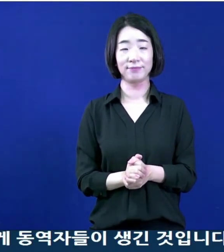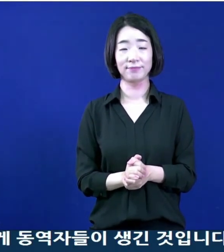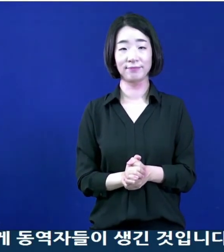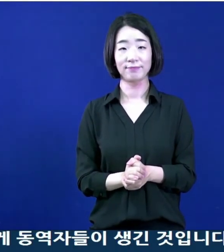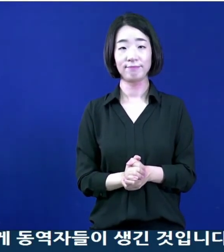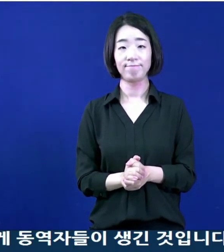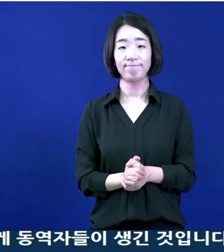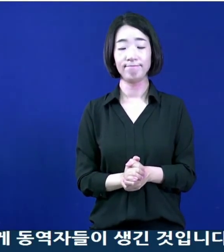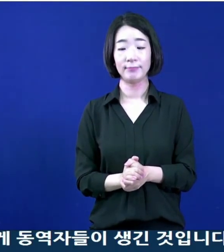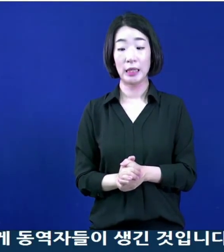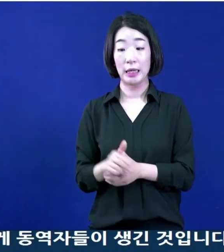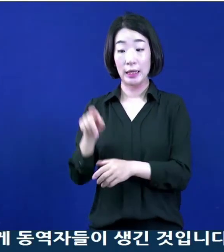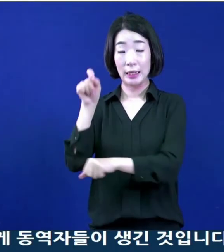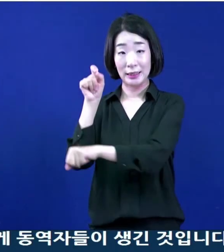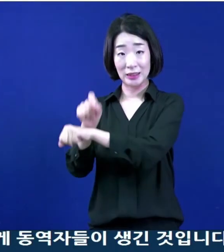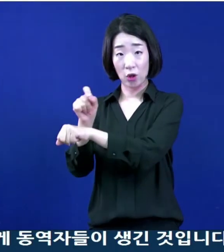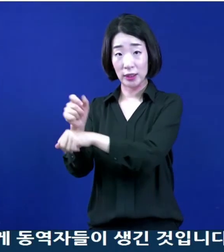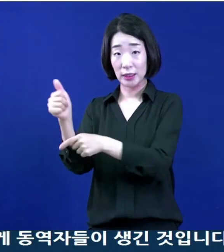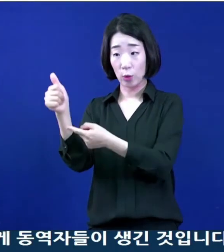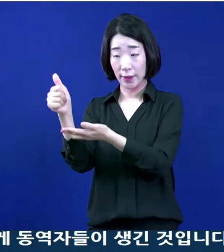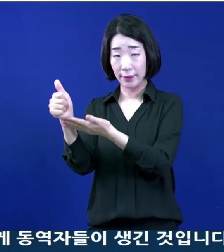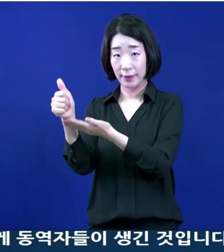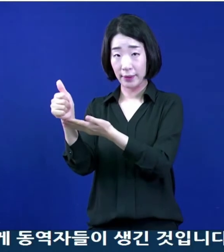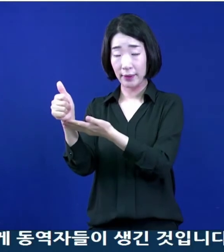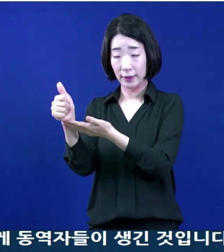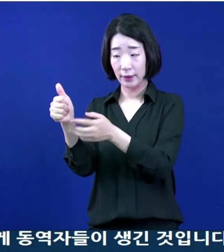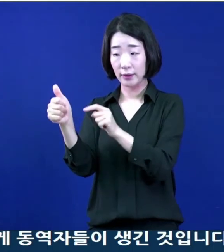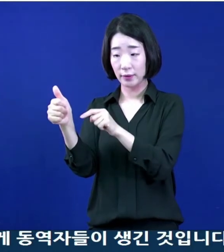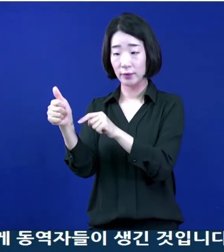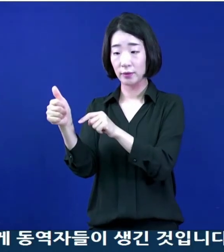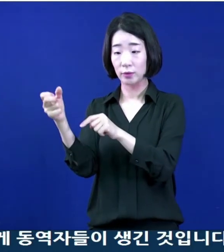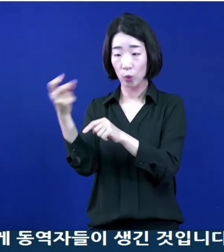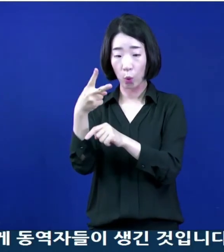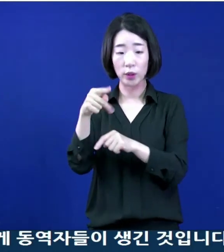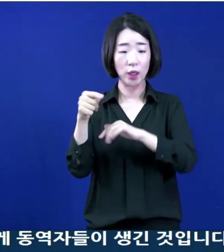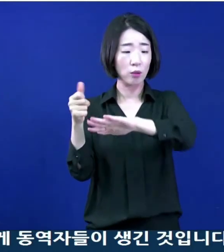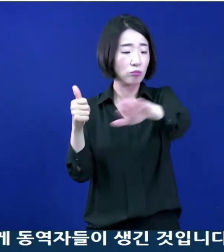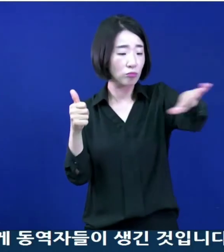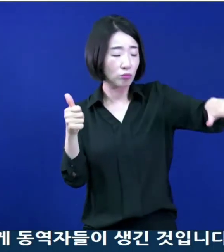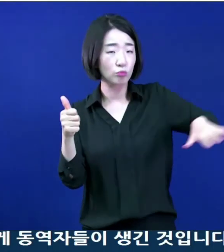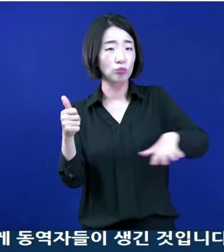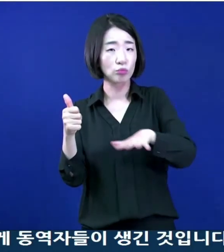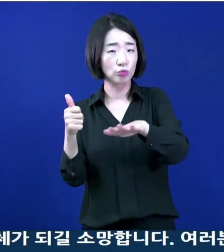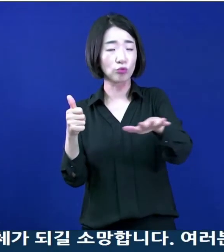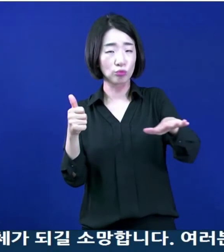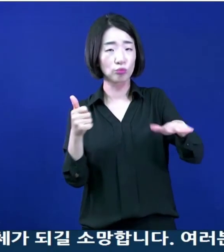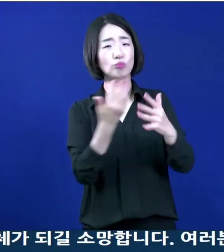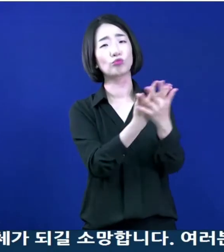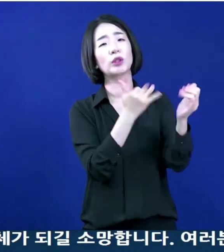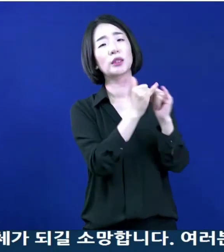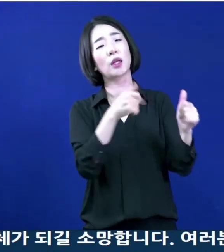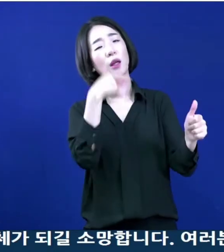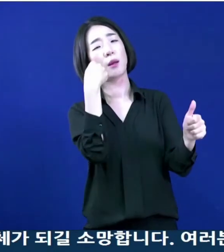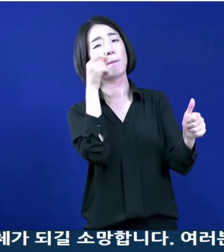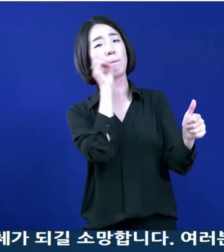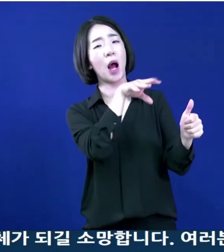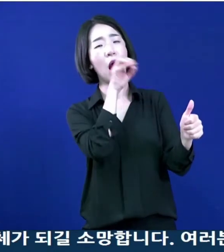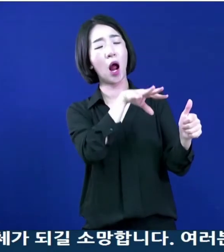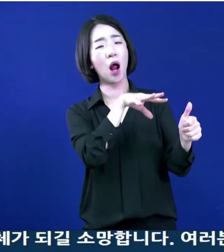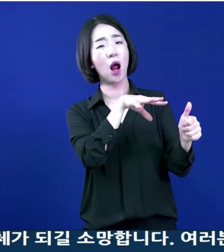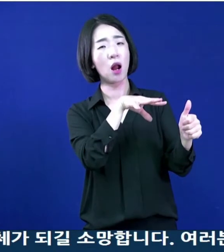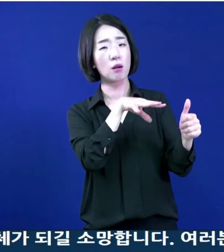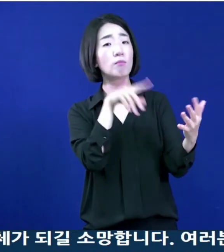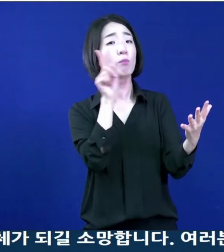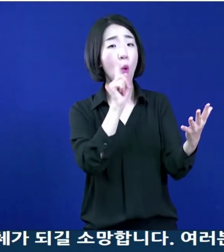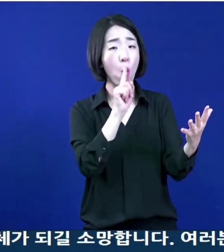이런 이제 서기장이 그 다음에는 무리들에게 으름장을 놓습니다. 이거 불법이다. 이렇게 할